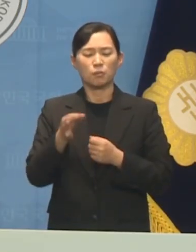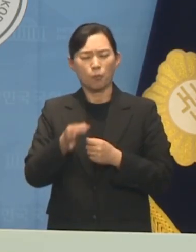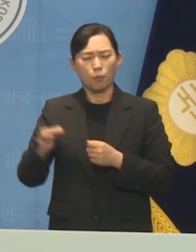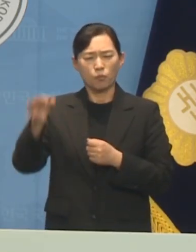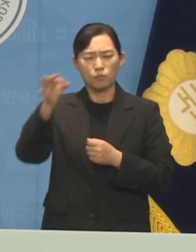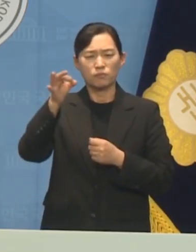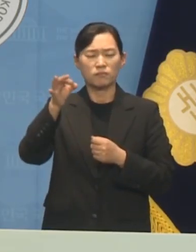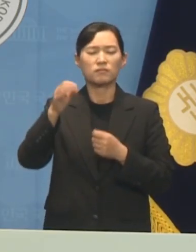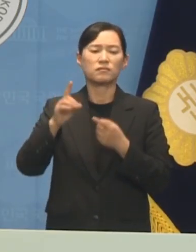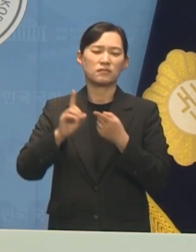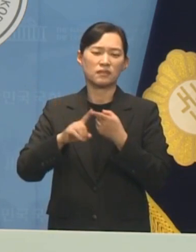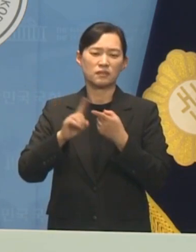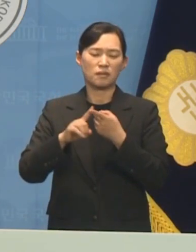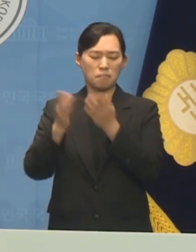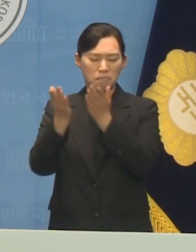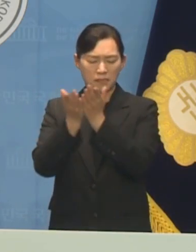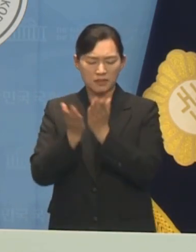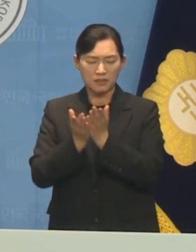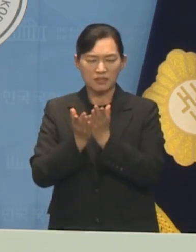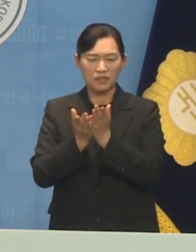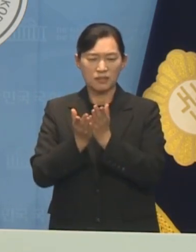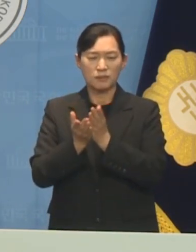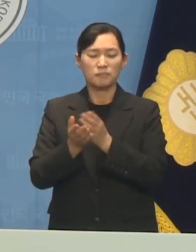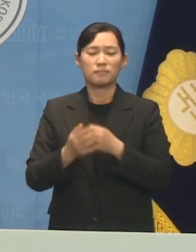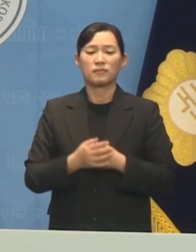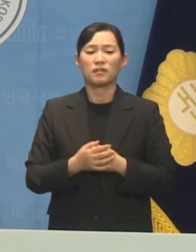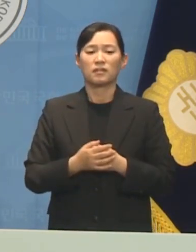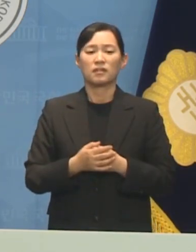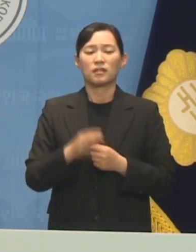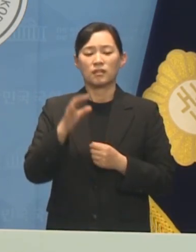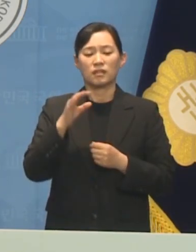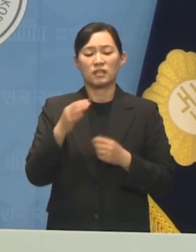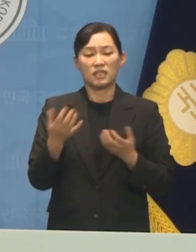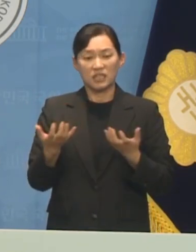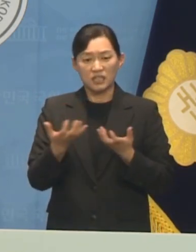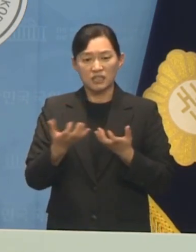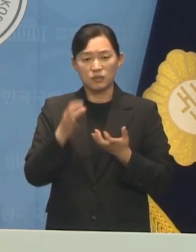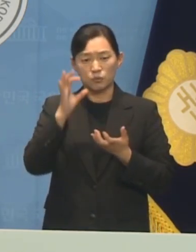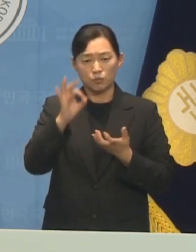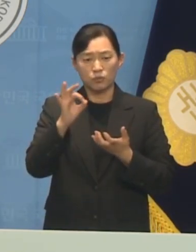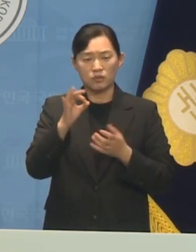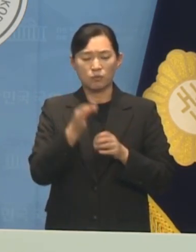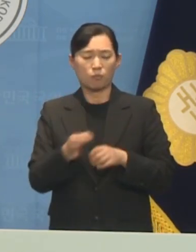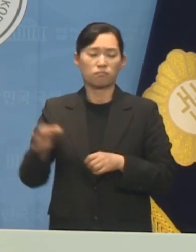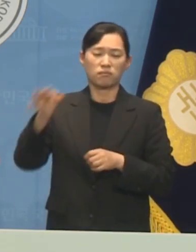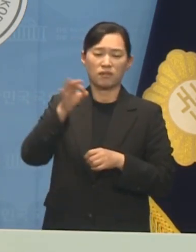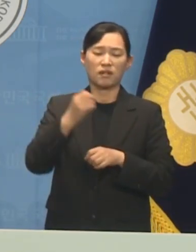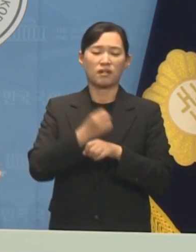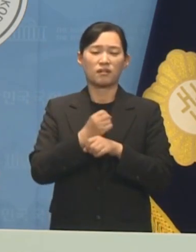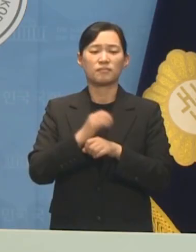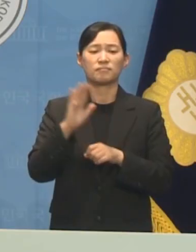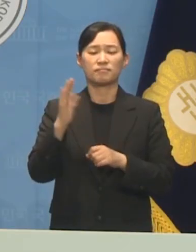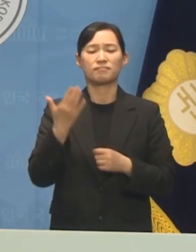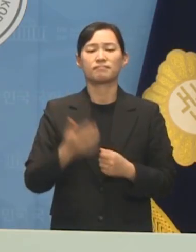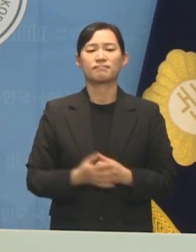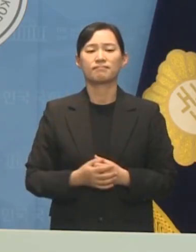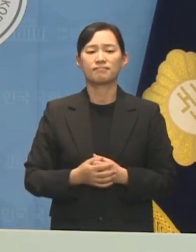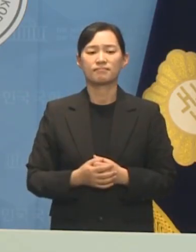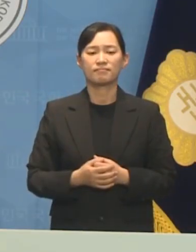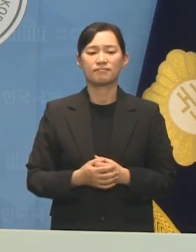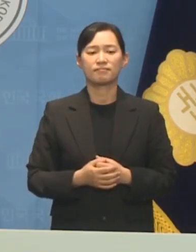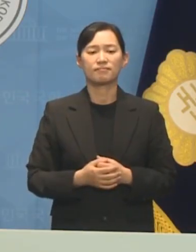인상률을 합리적으로 반영하여 용역 단가를 현실적으로 인상해야 합니다.